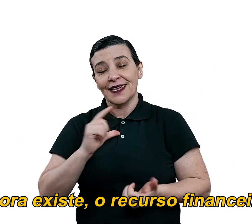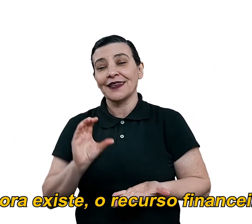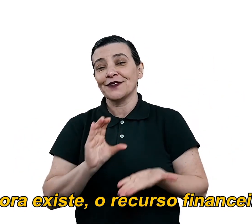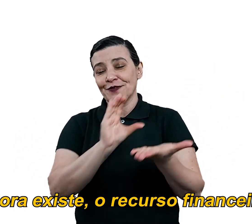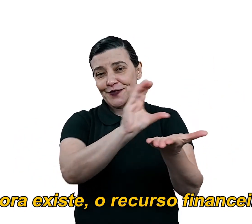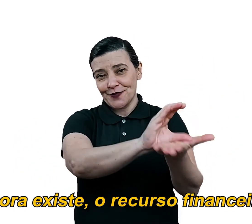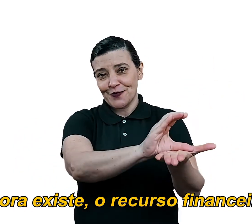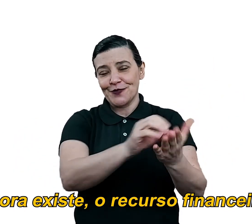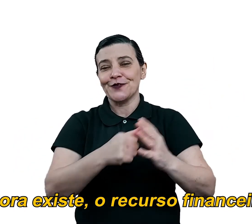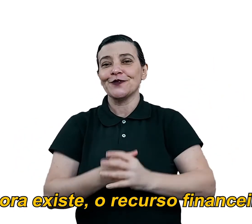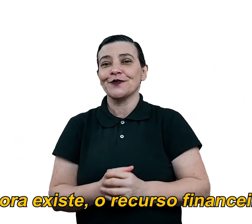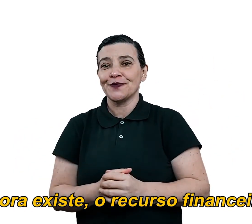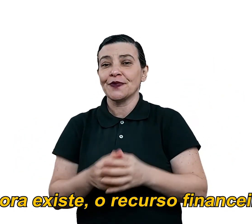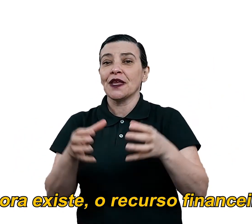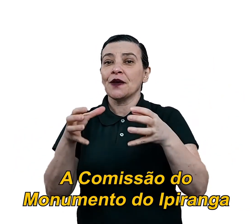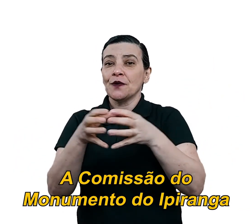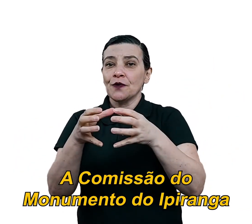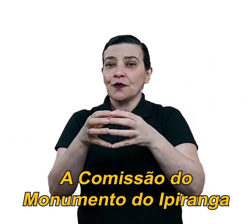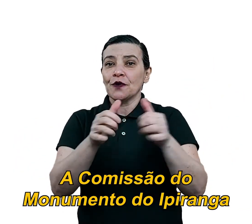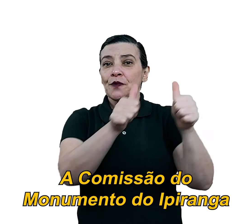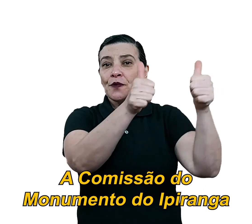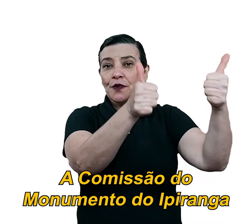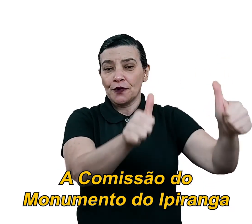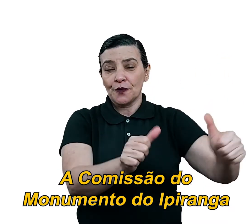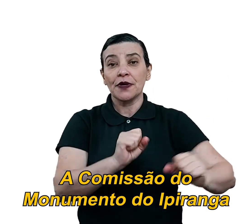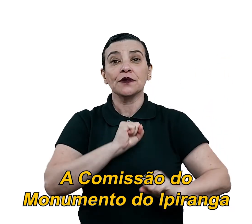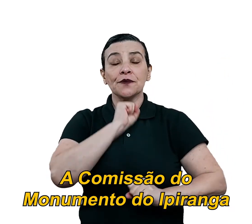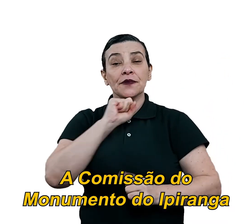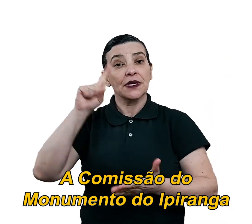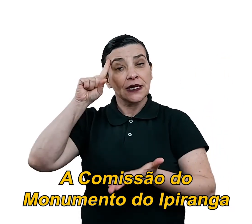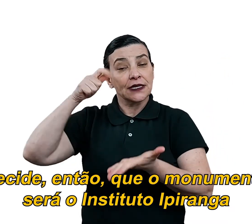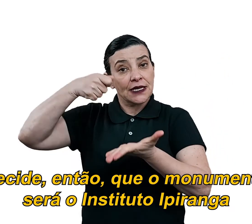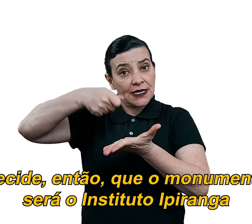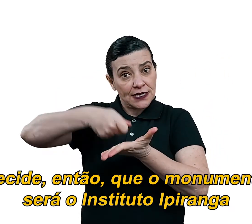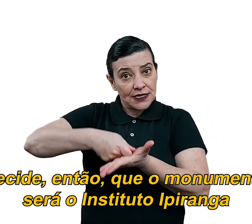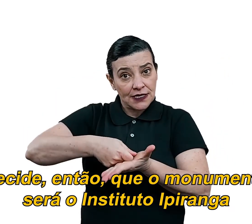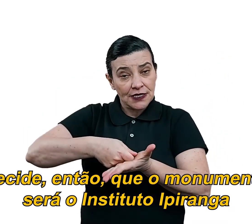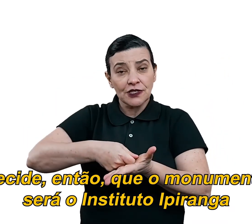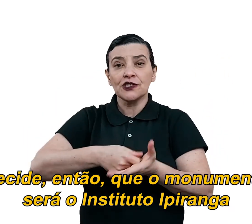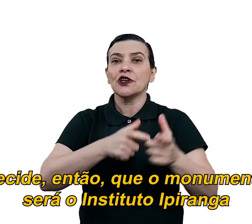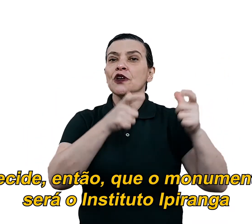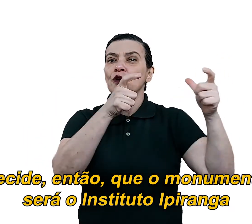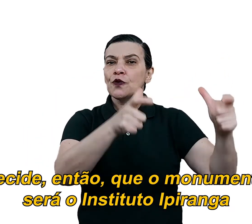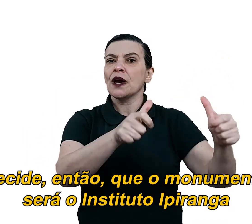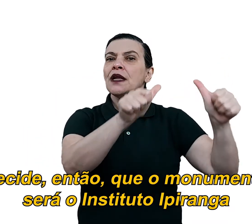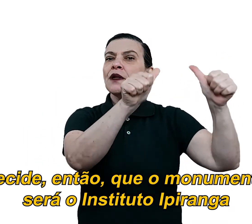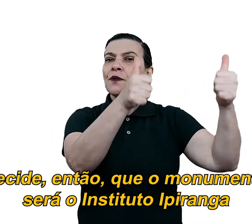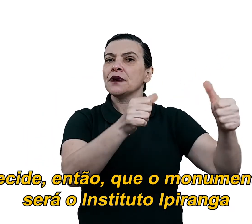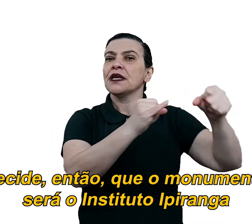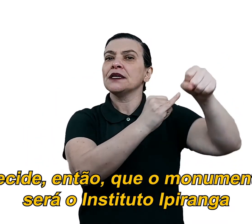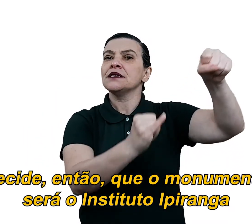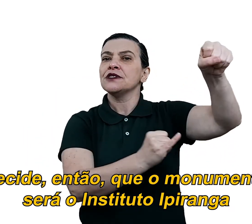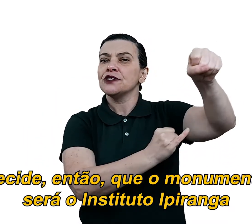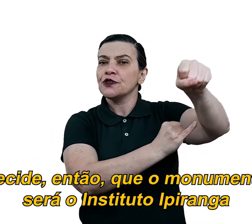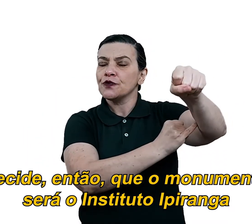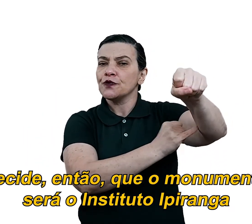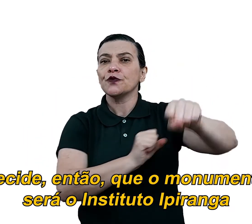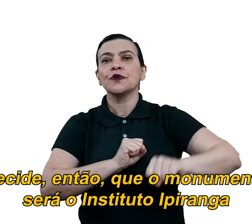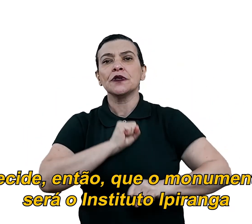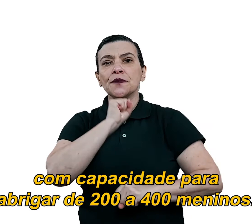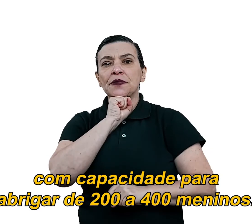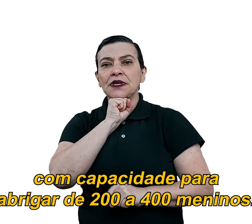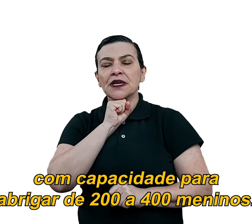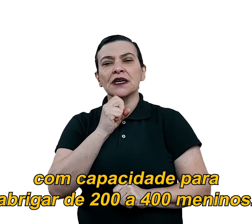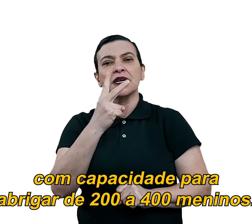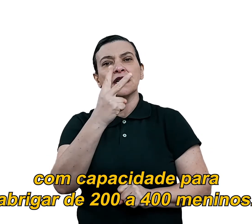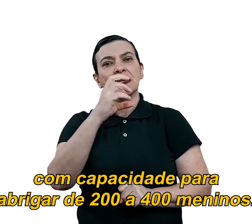agora existe, recursos financeiros. A comissão do monumento do Ipiranga decide, então, que o monumento será o Instituto